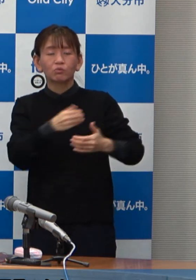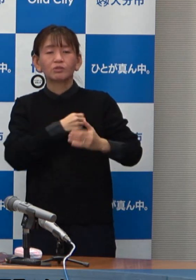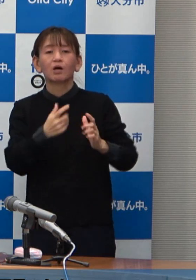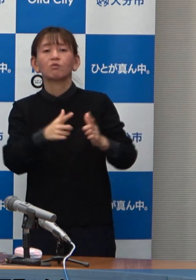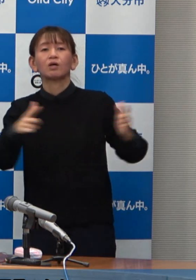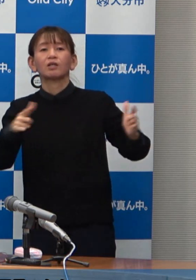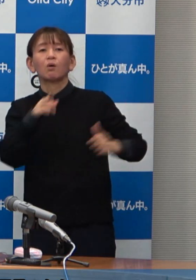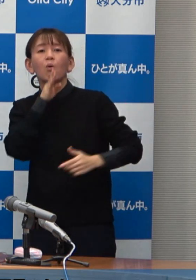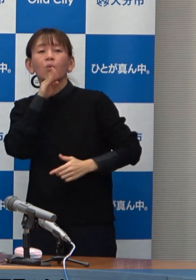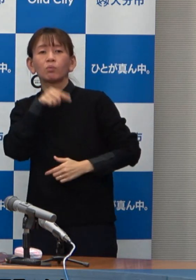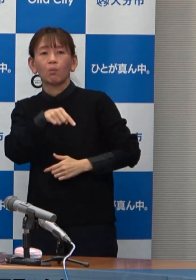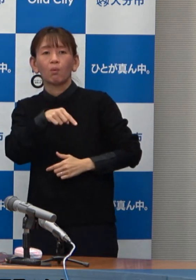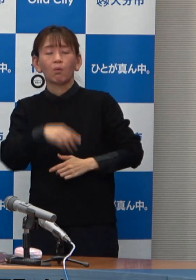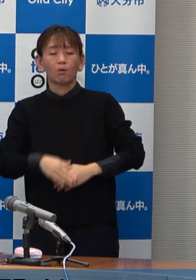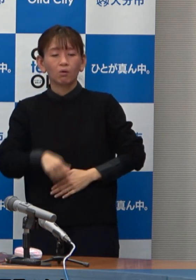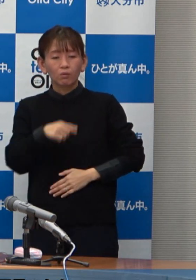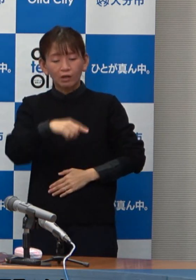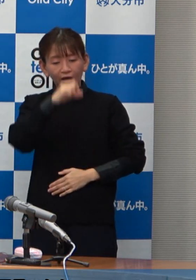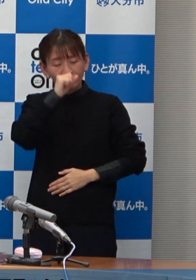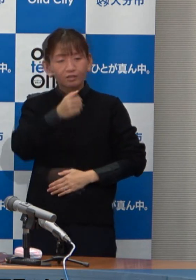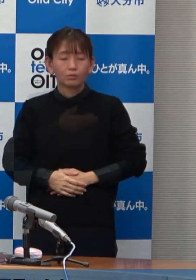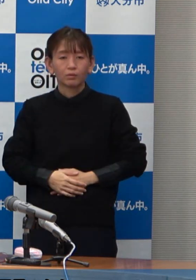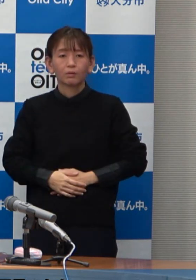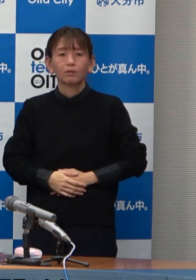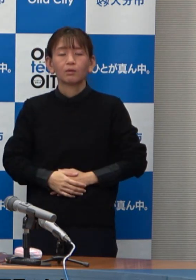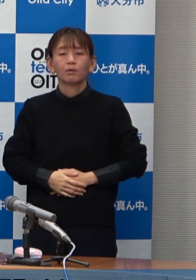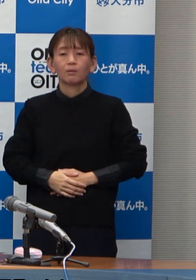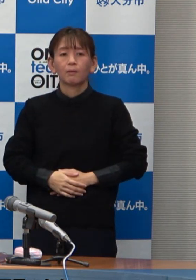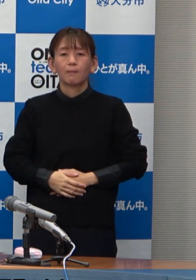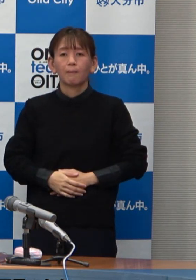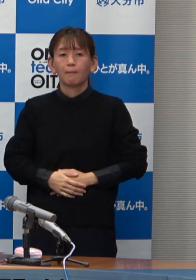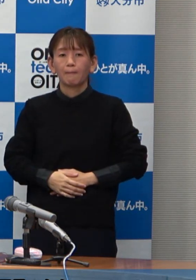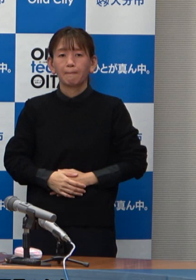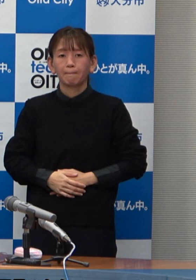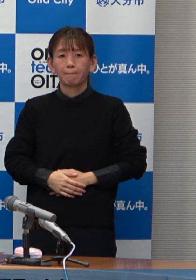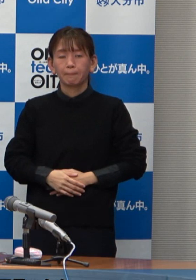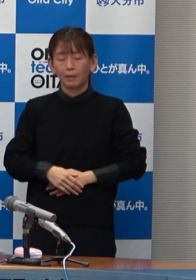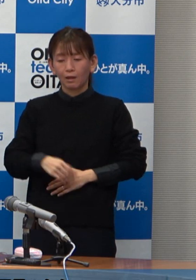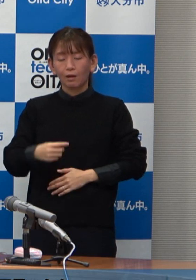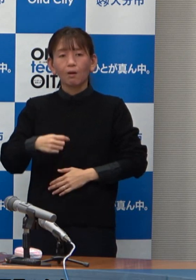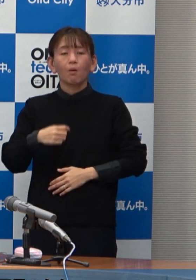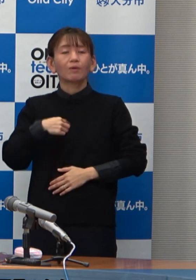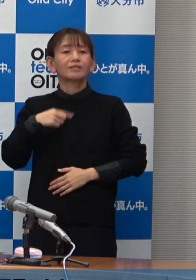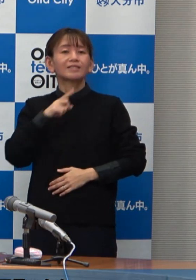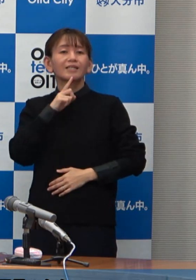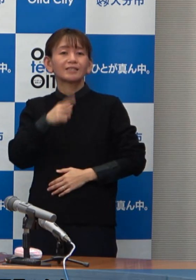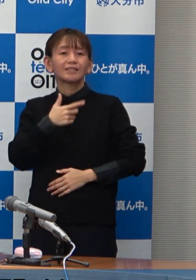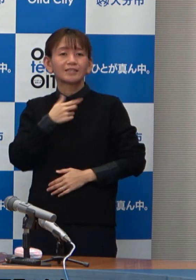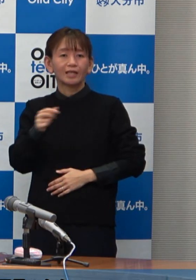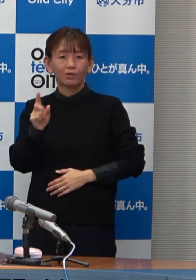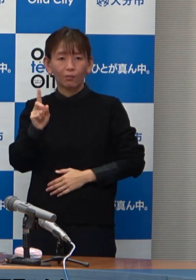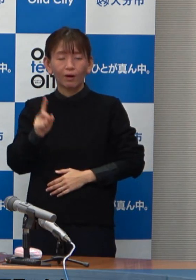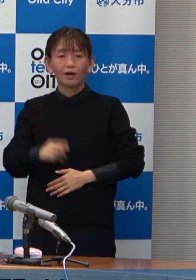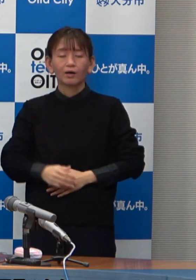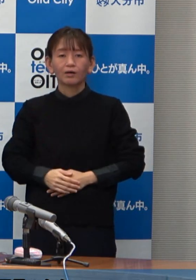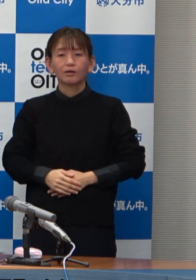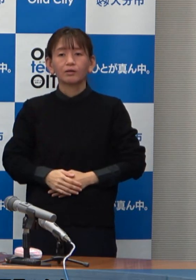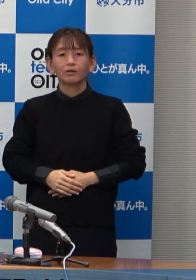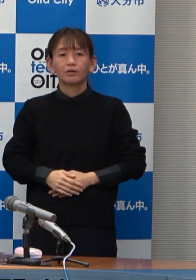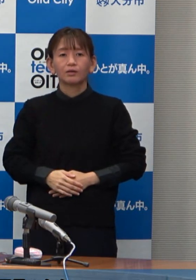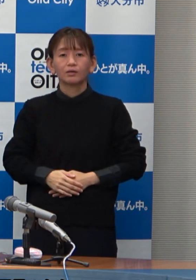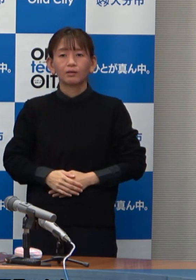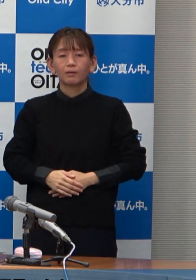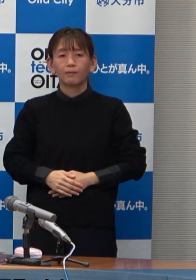ねそれが果たしていいのかっていうやっぱりね私が申し上げのは残念ながら